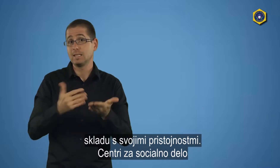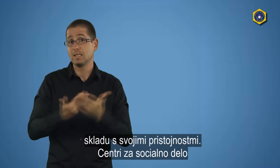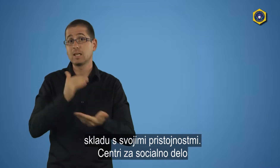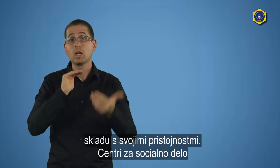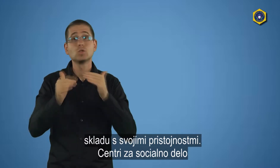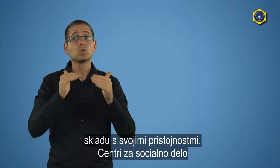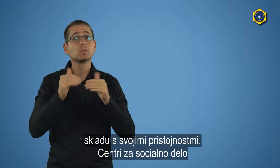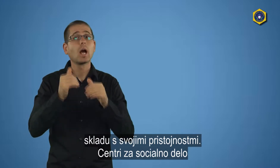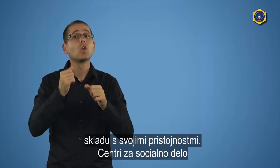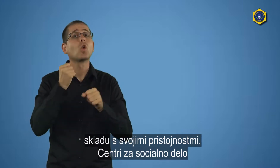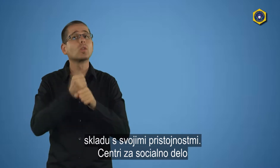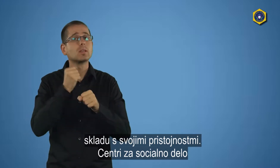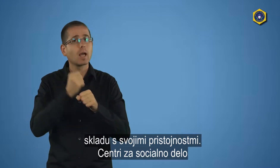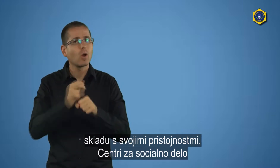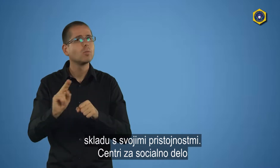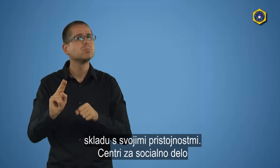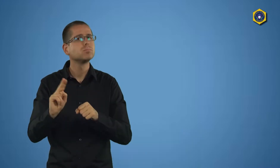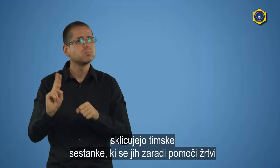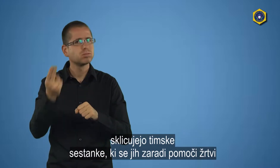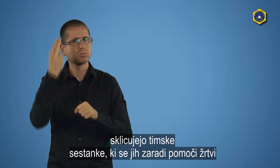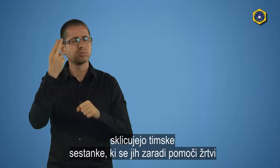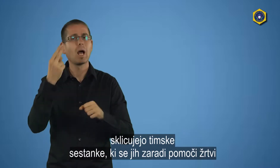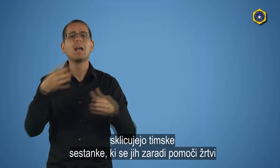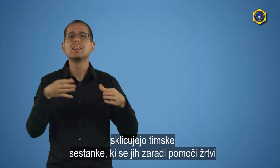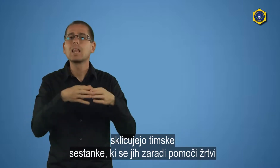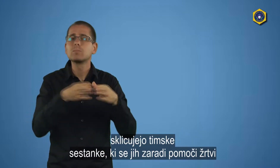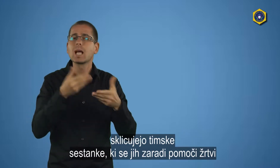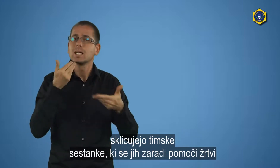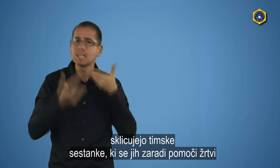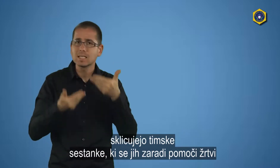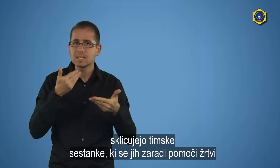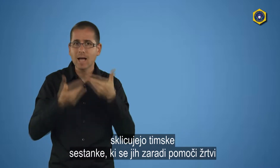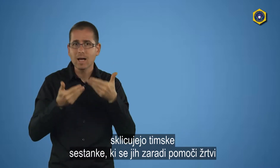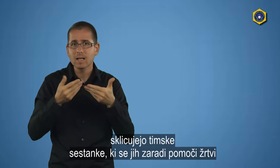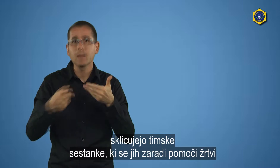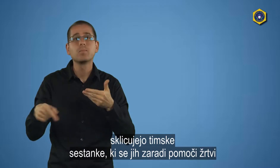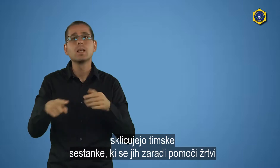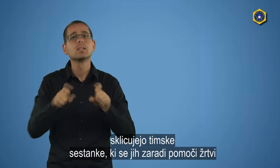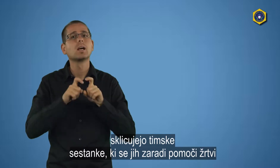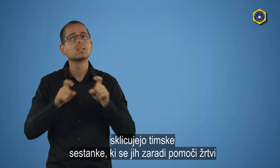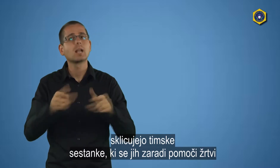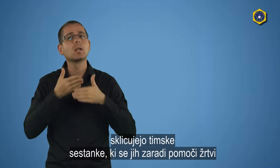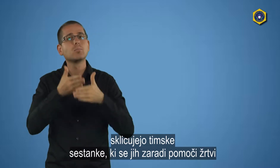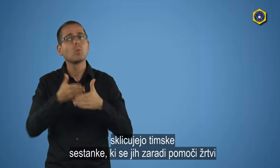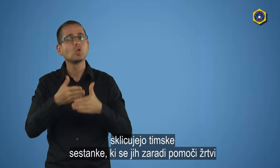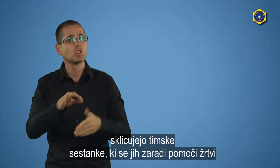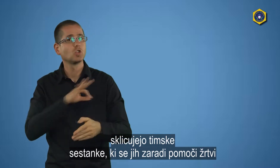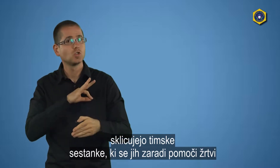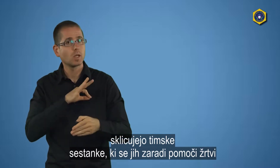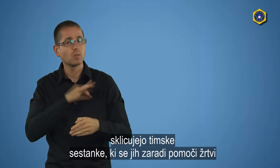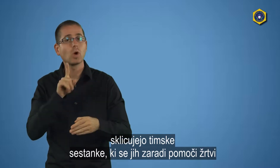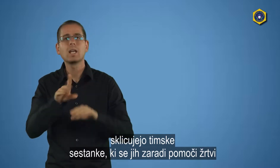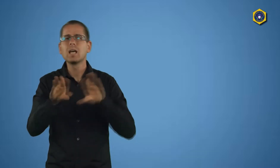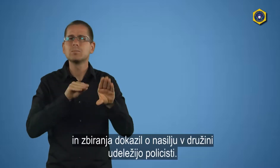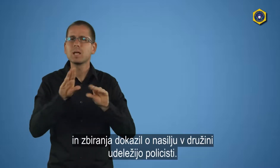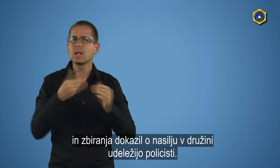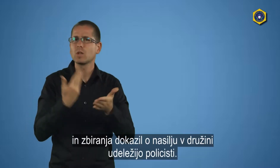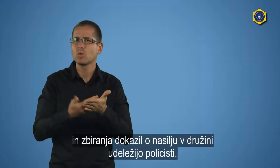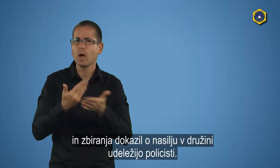Centri za socialno delo sklicujejo timske sestanke, ki se jih zaradi pomoči žrtvi in zbiranja dokazil o nasilju